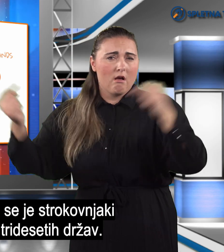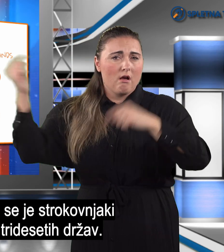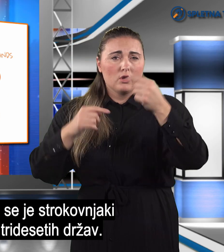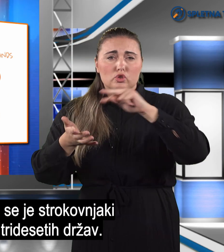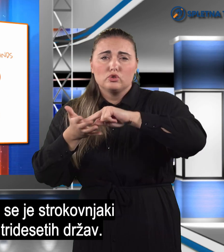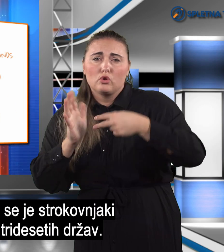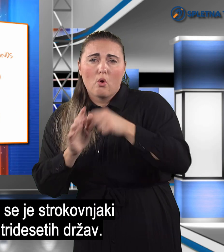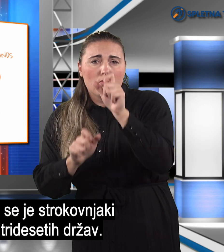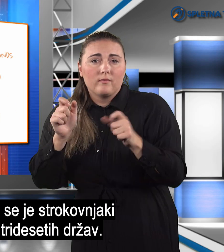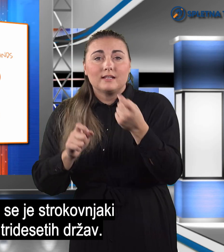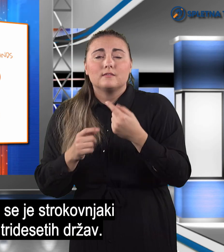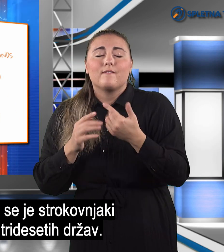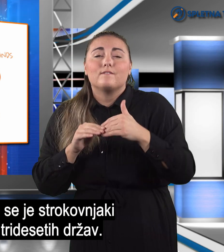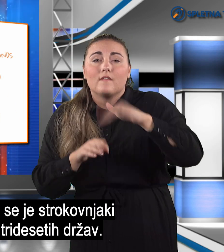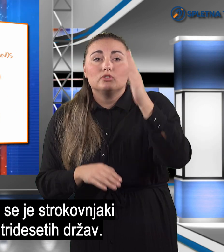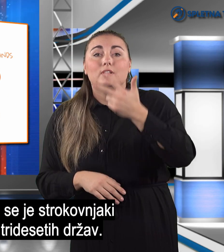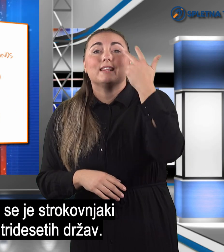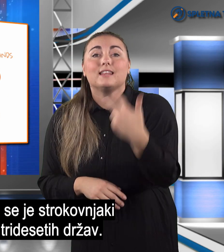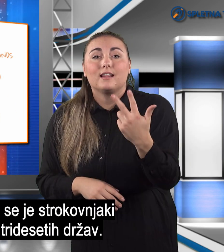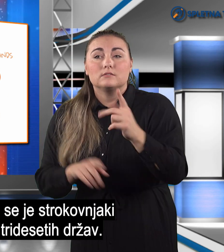Udeležujejo se je strokovnjaki iz več kot 30 držav.